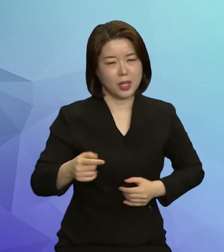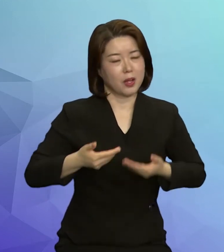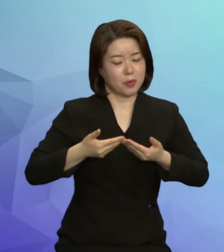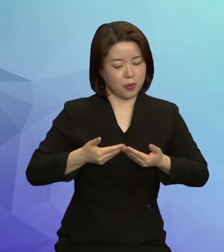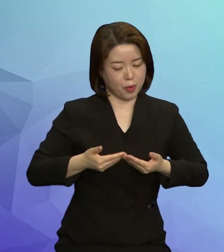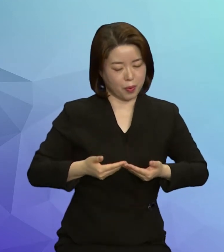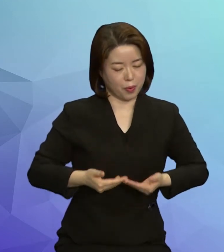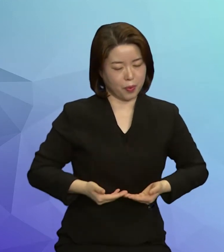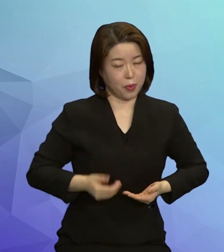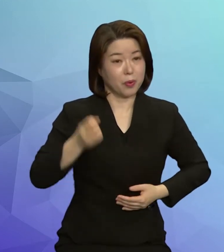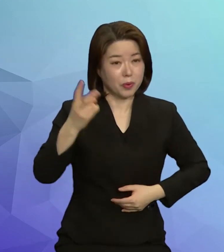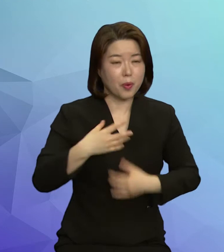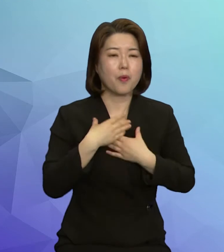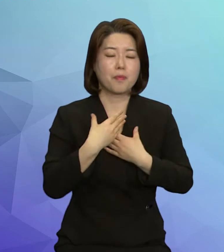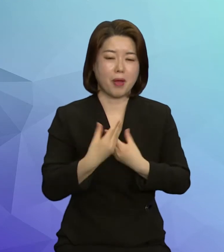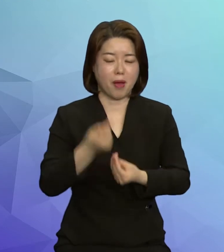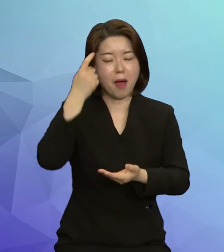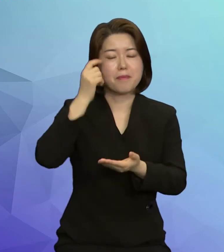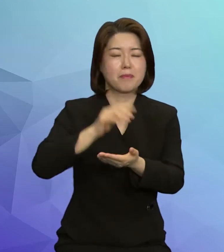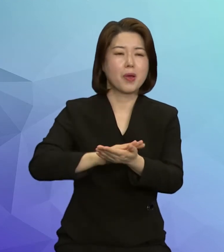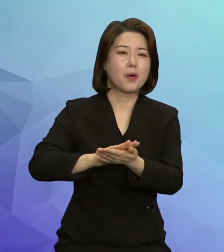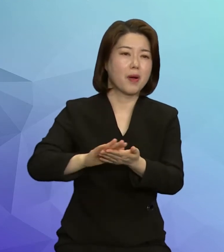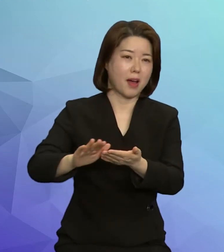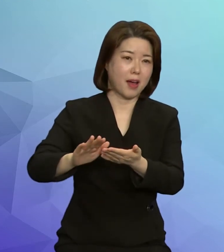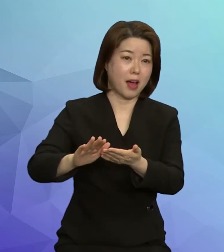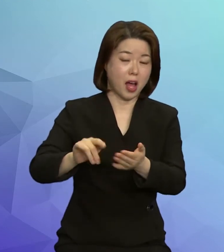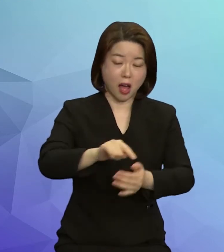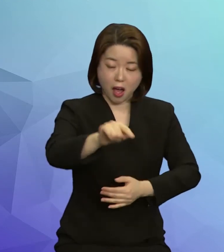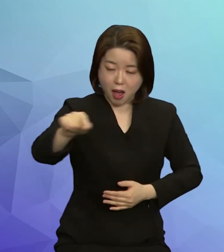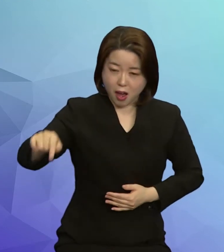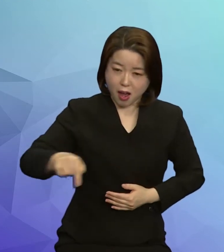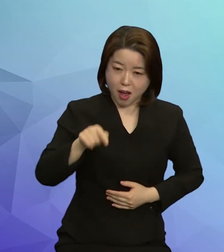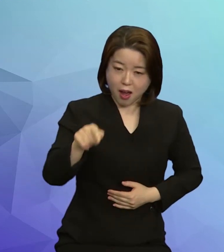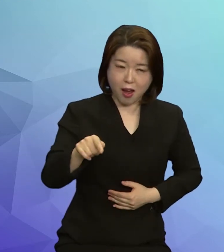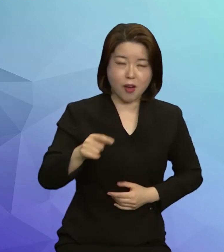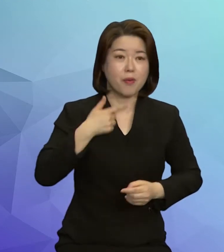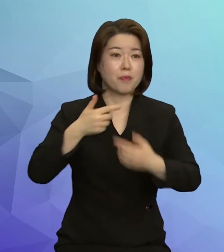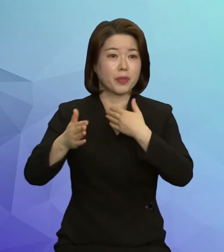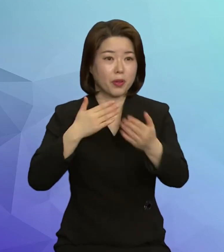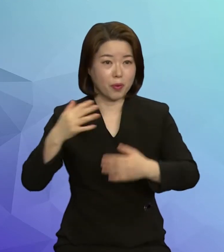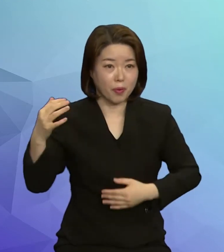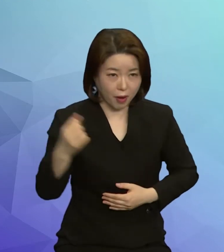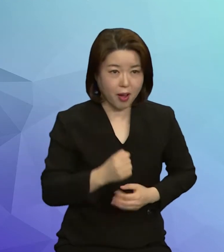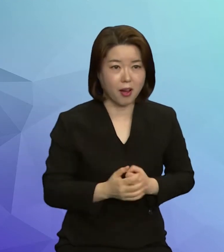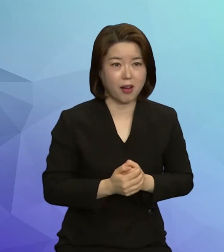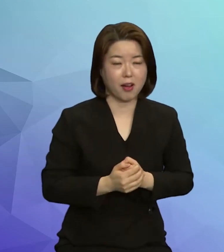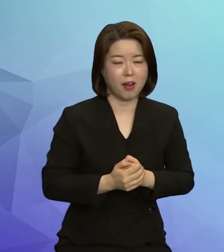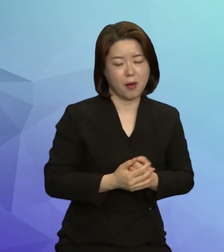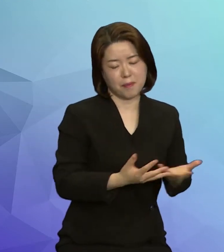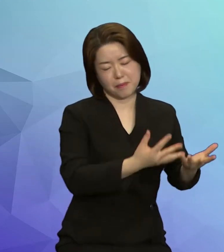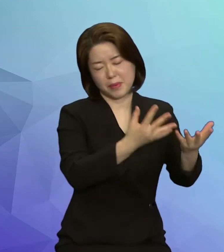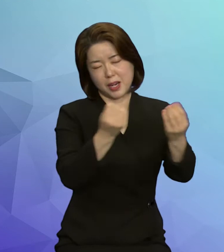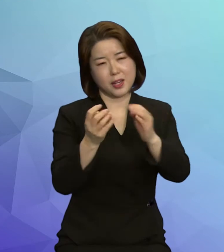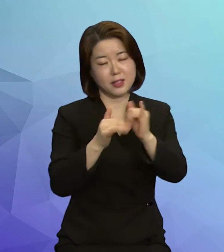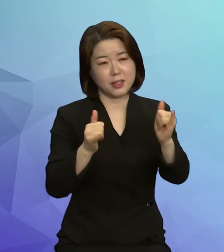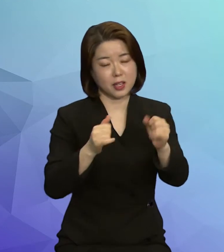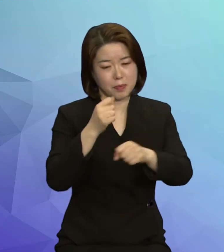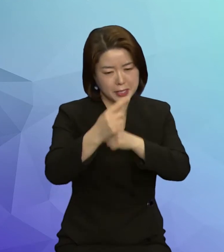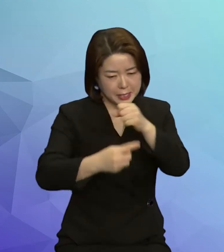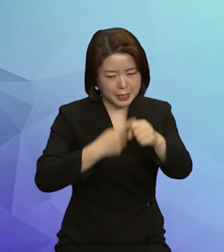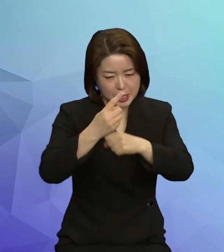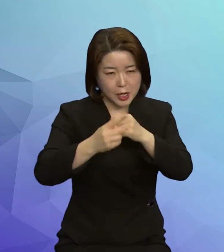어려운 고요함, 편안함, 평화, 그것을 거기서 경험해서 수백만